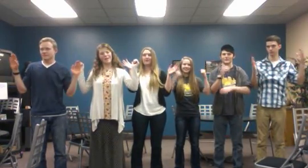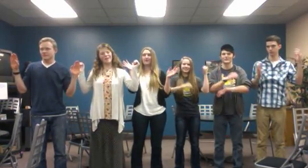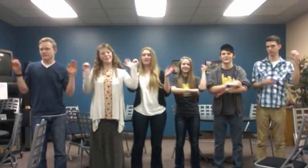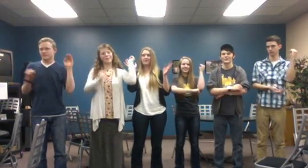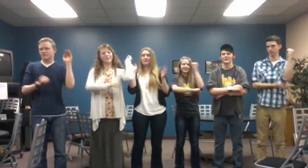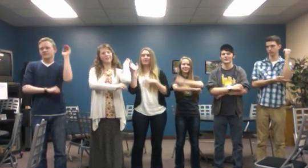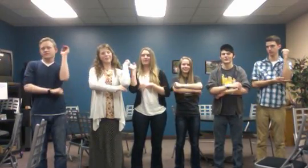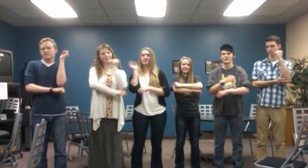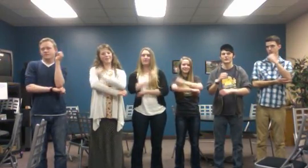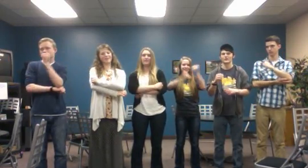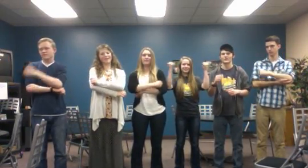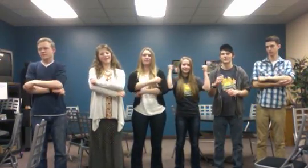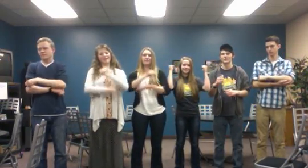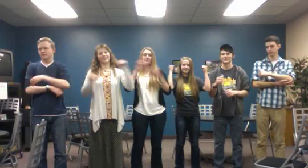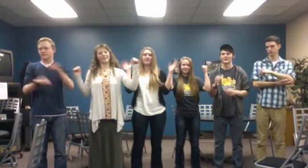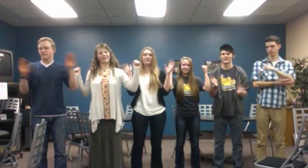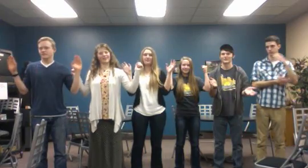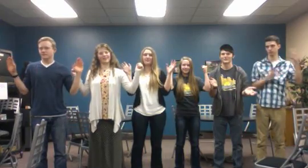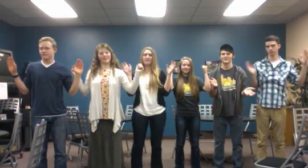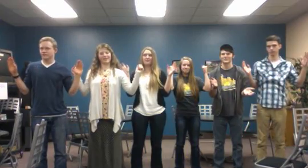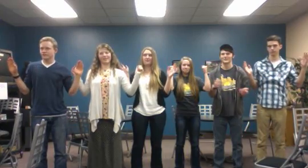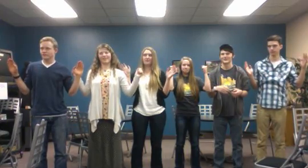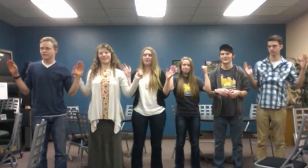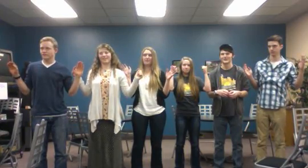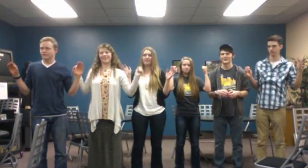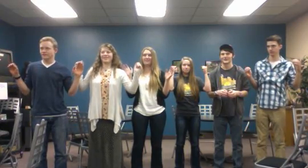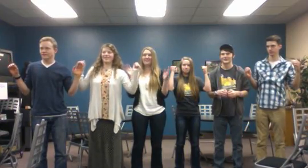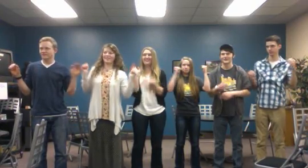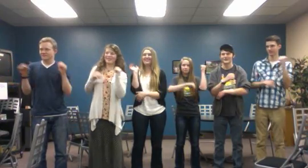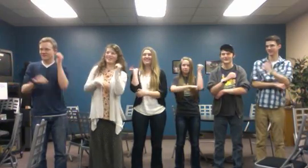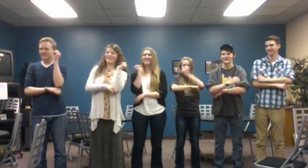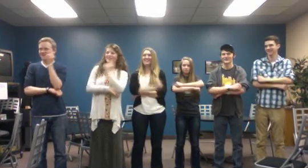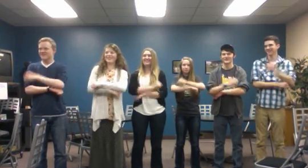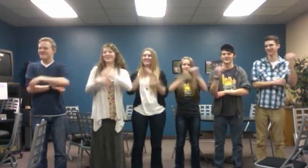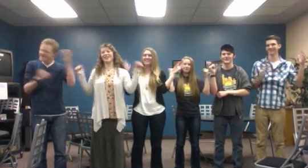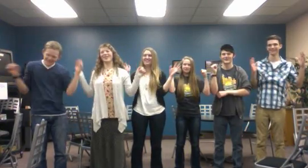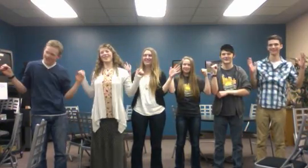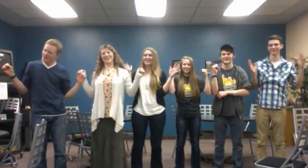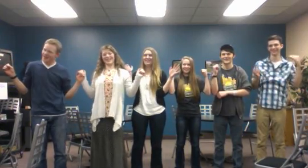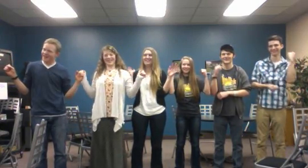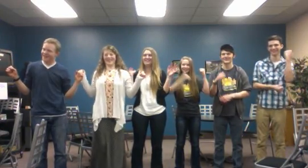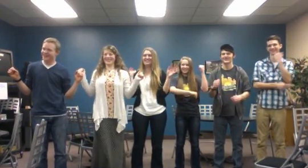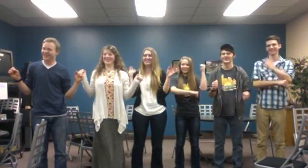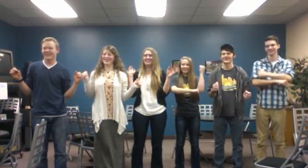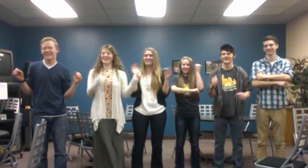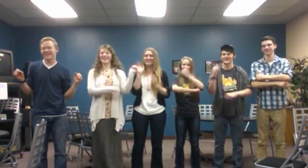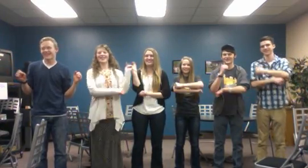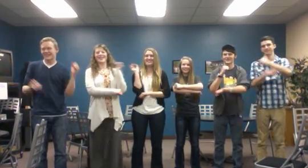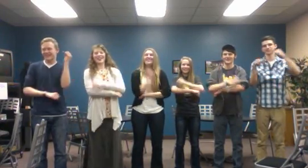Él la muerte venció, Jesús la muerte venció, Él la muerte